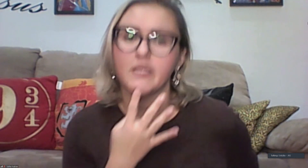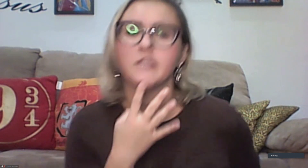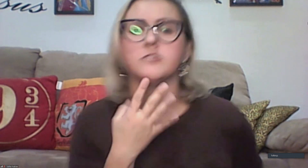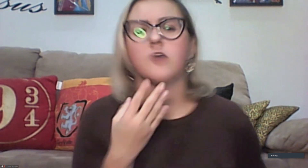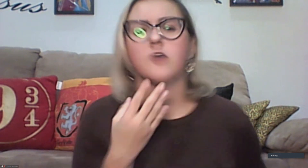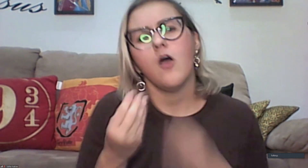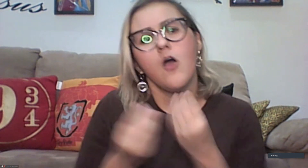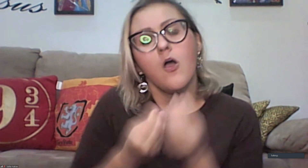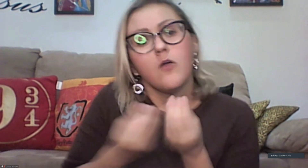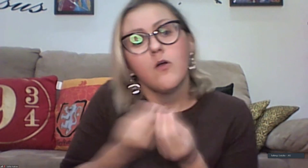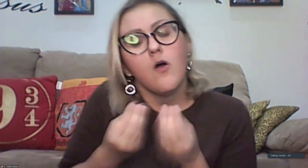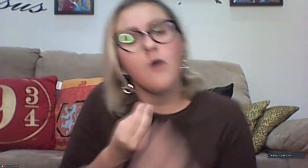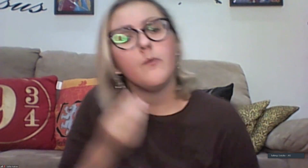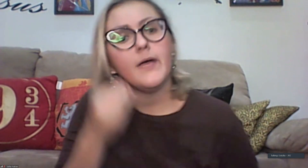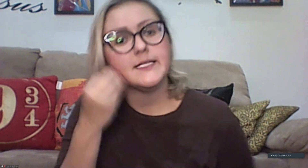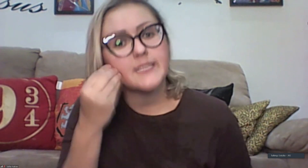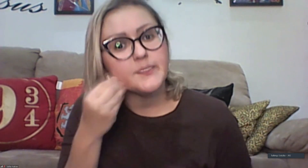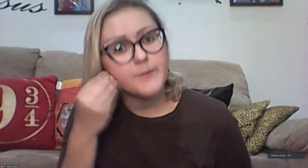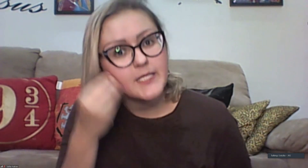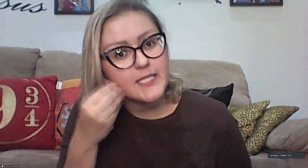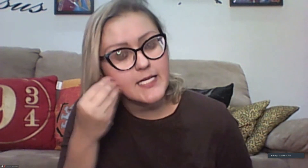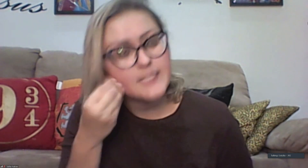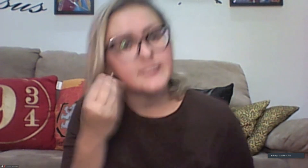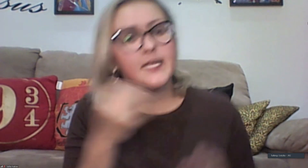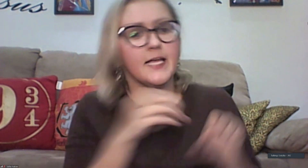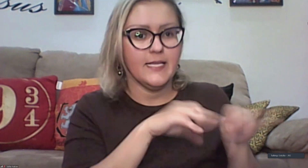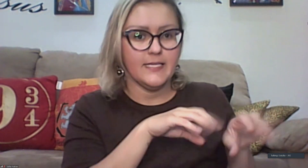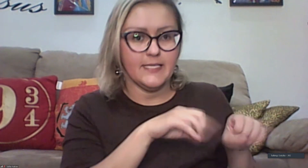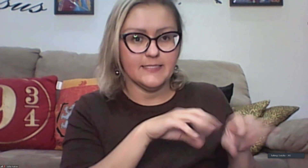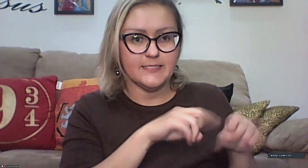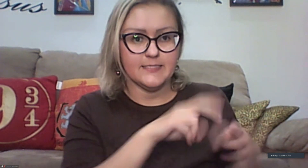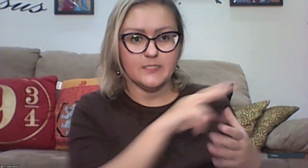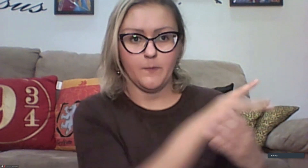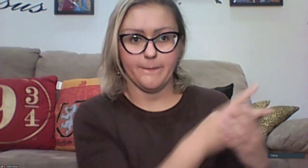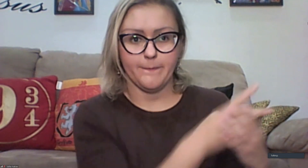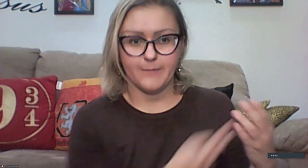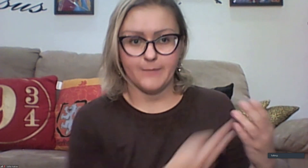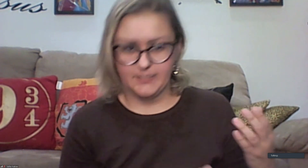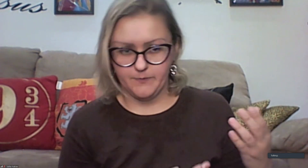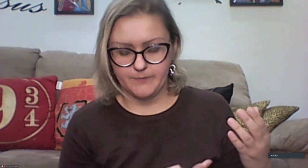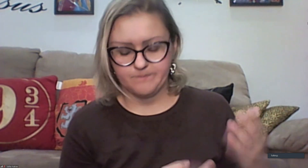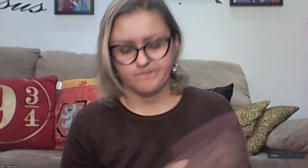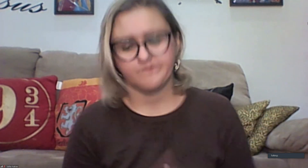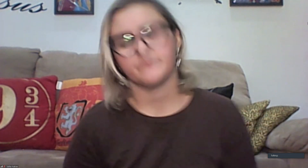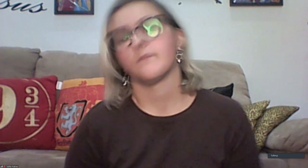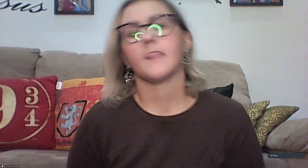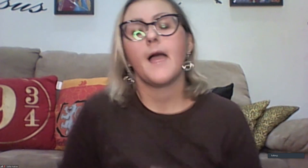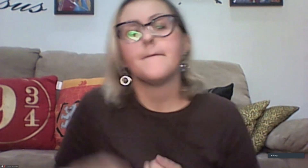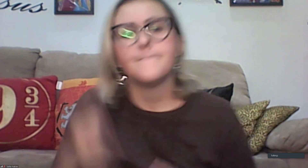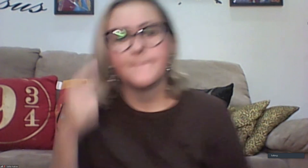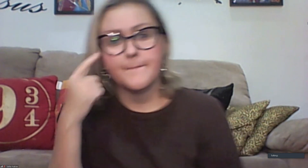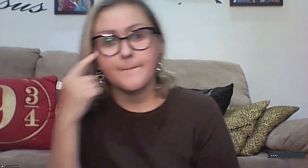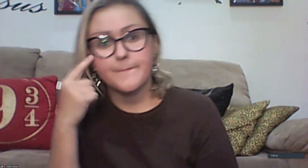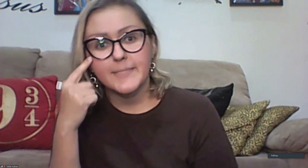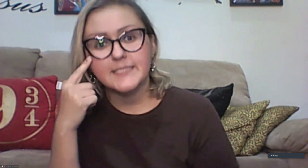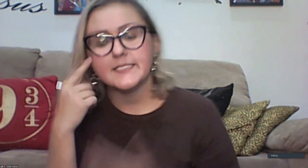prefeitura. Uma escola pública. E vocês conhecem a experiência